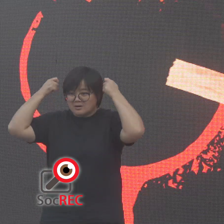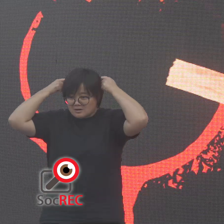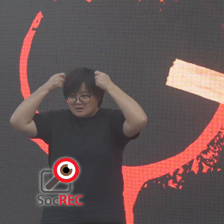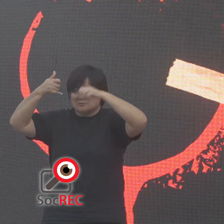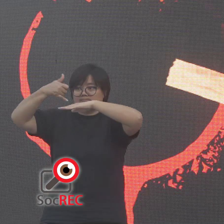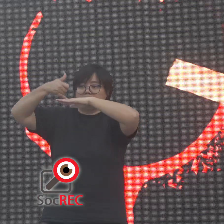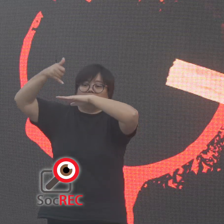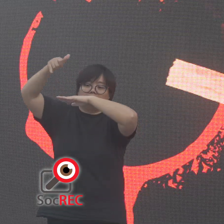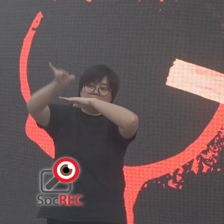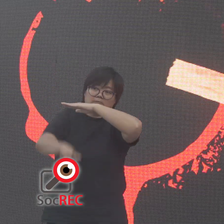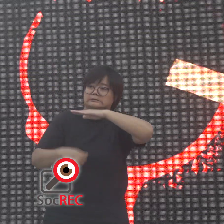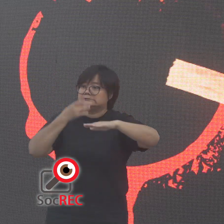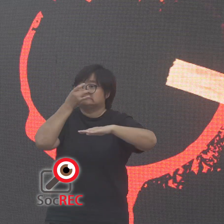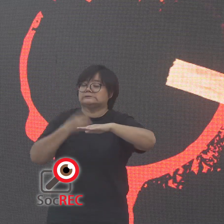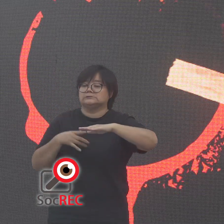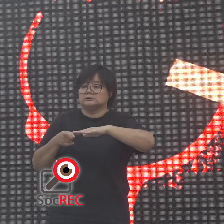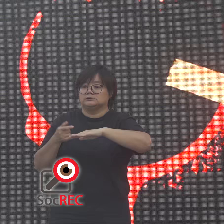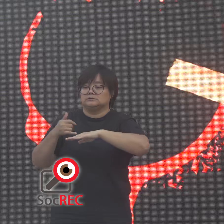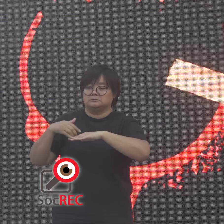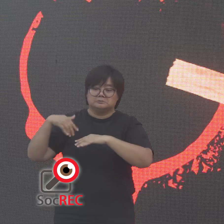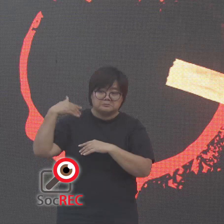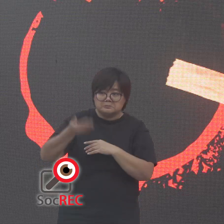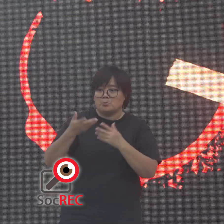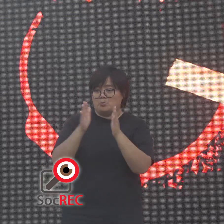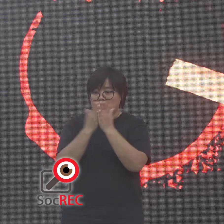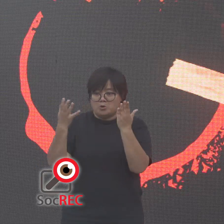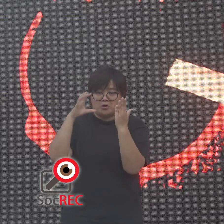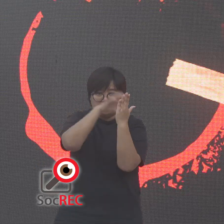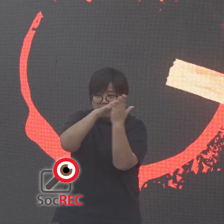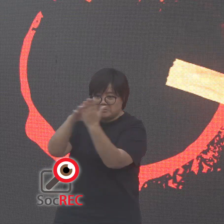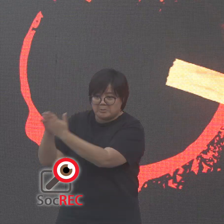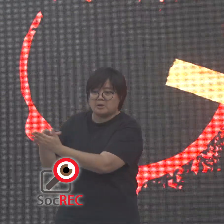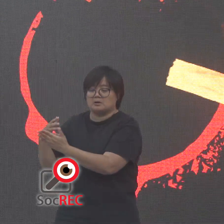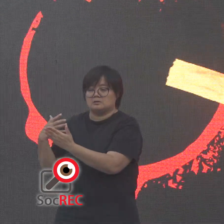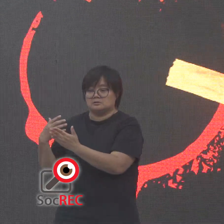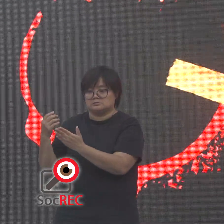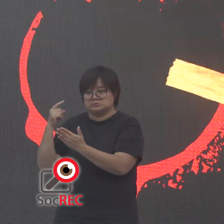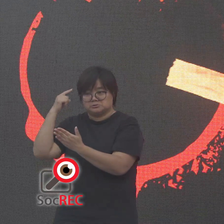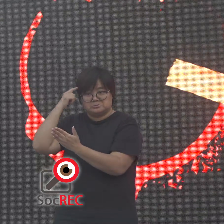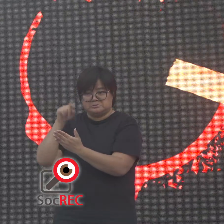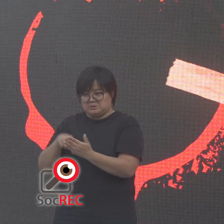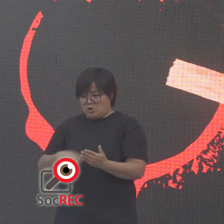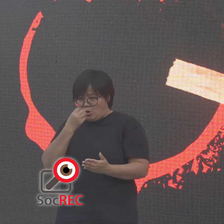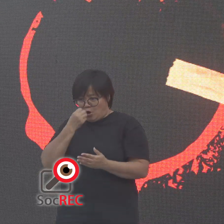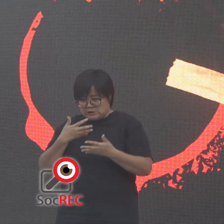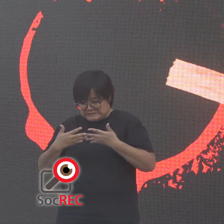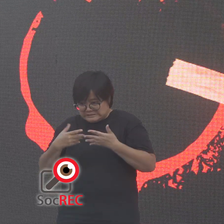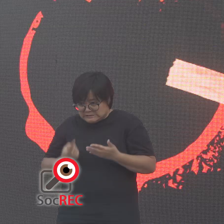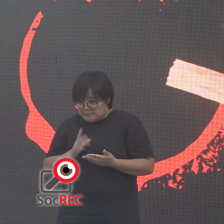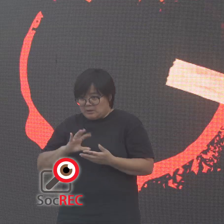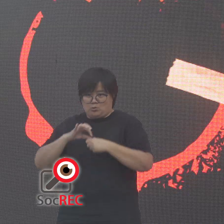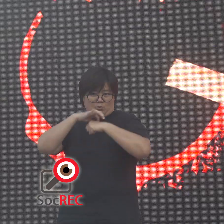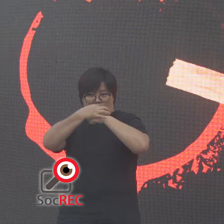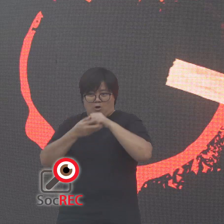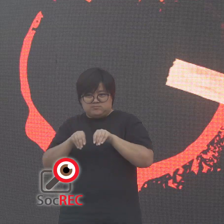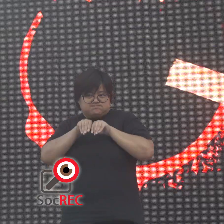有環球嘅登報，香港嘅議題正式去翻全球嘅焦點。去到7月，大